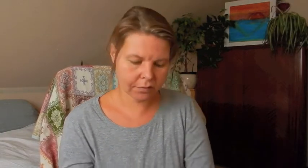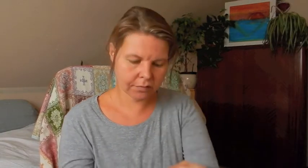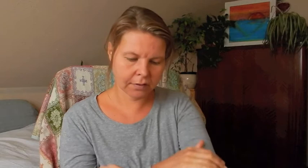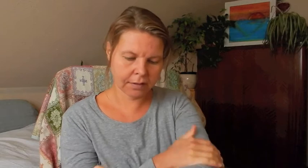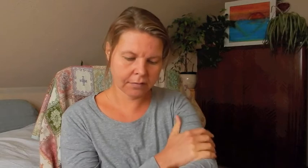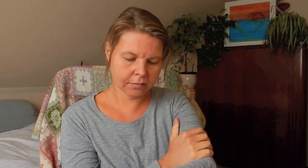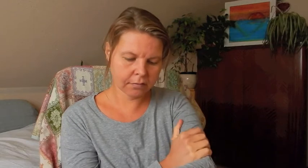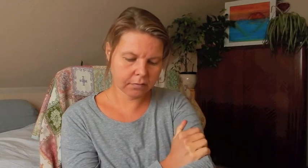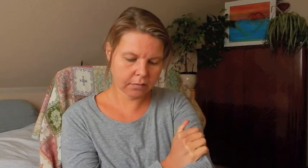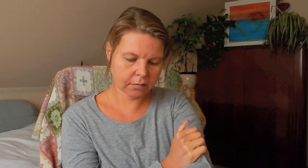diese ganzen